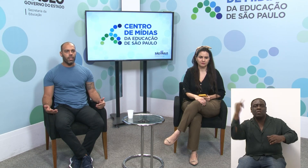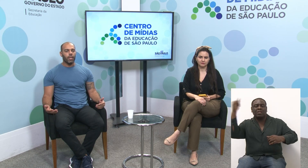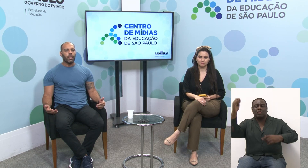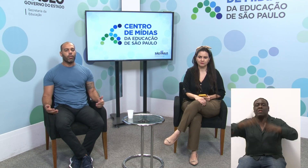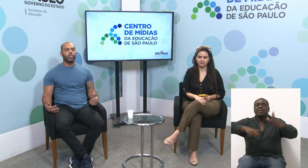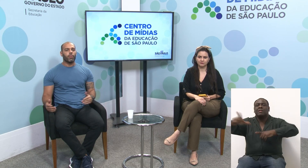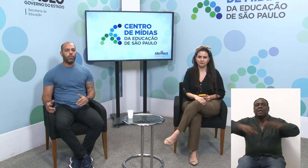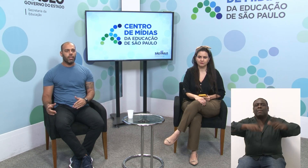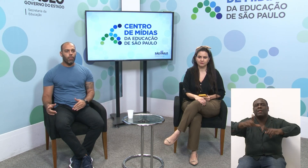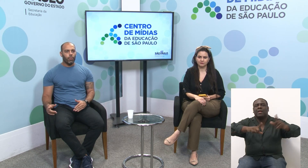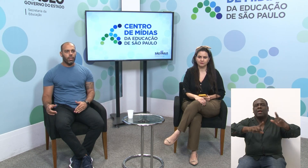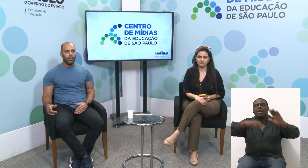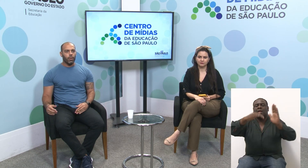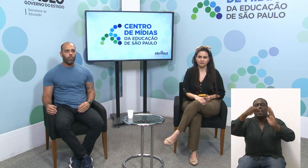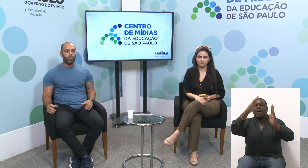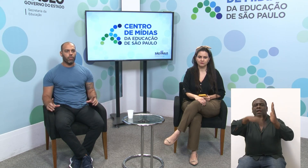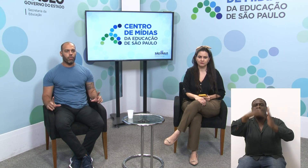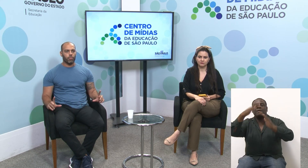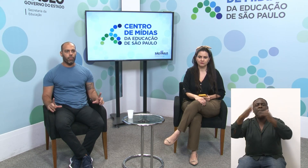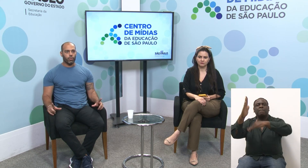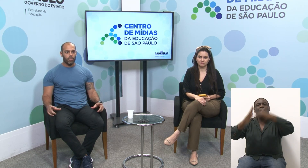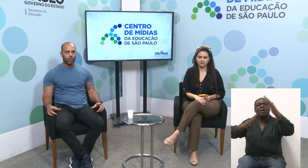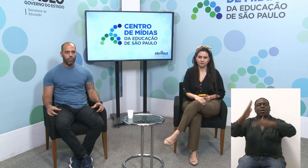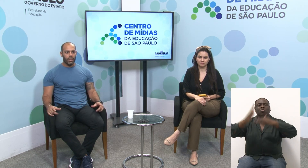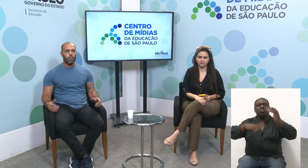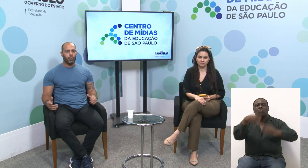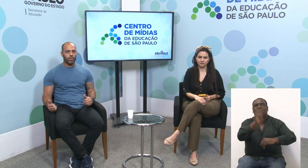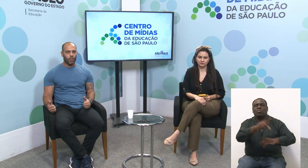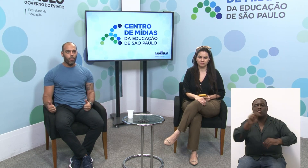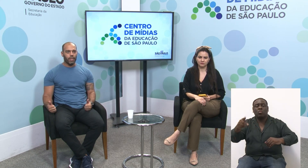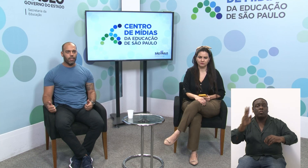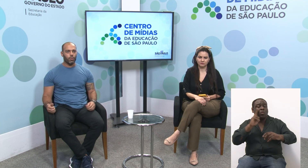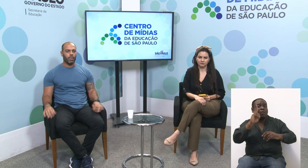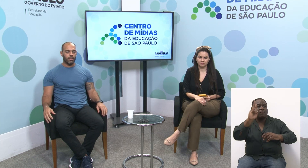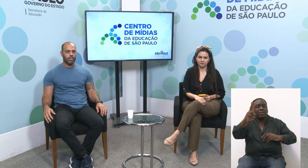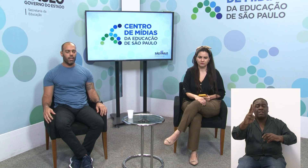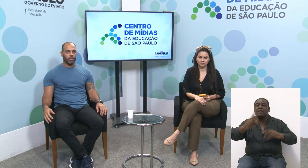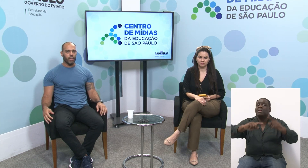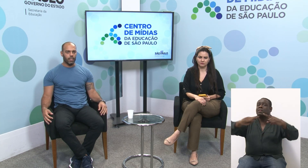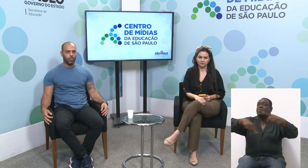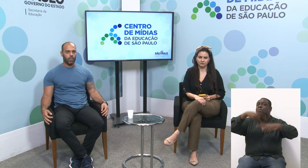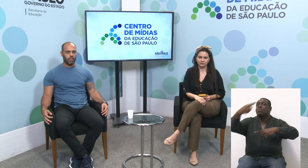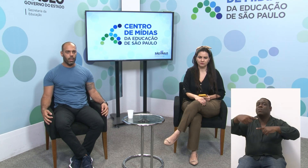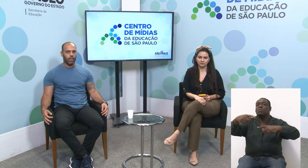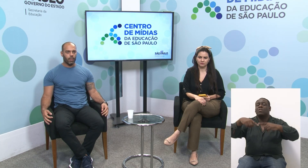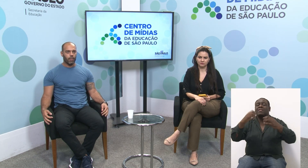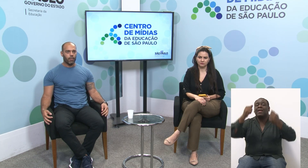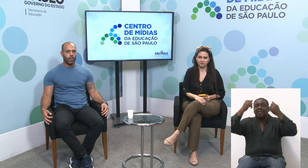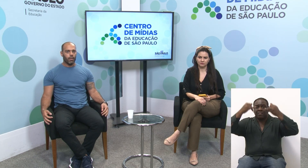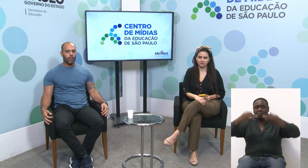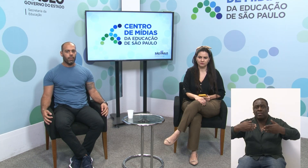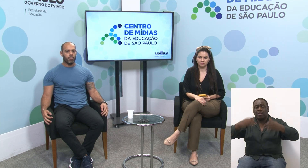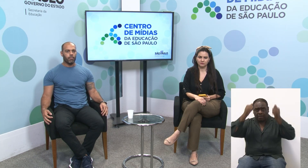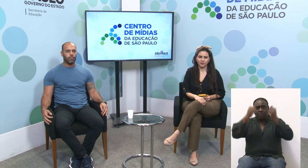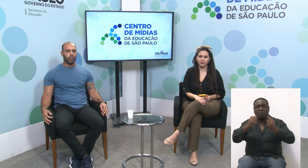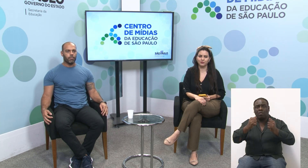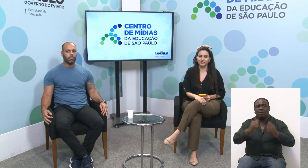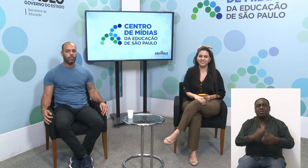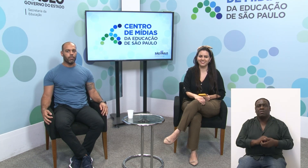imagem. Então a gente vai mostrar um pouquinho, os professores vão ver e depois você comenta sobre esse slide 15. Pode ser? Aproveita que